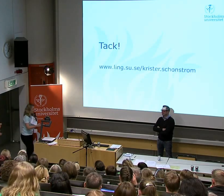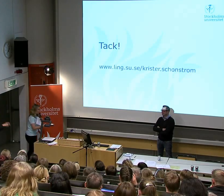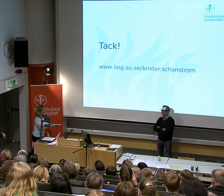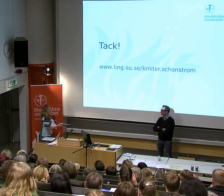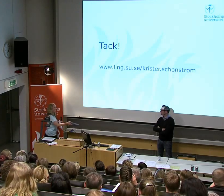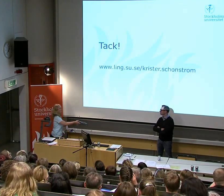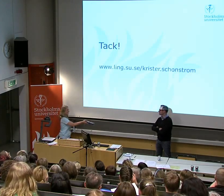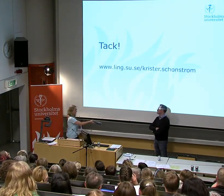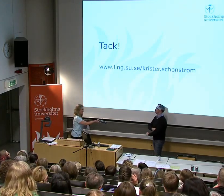paraply.